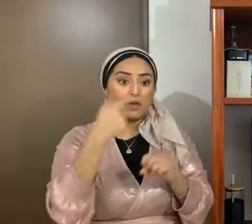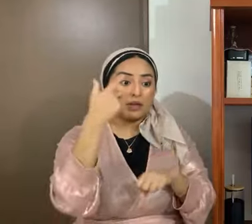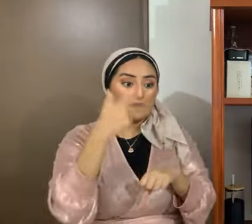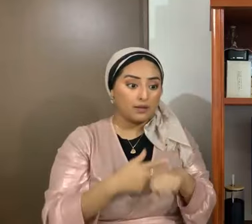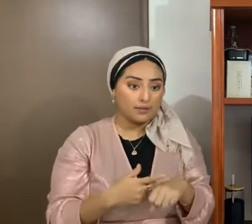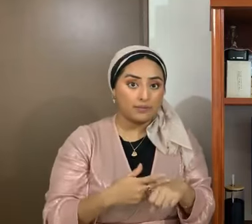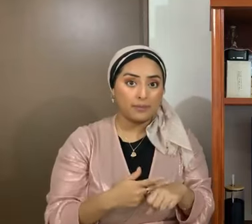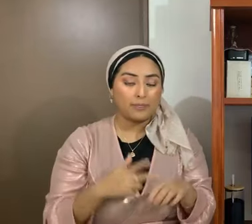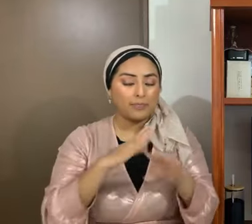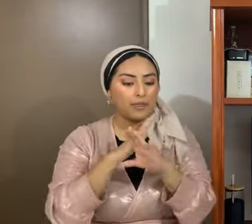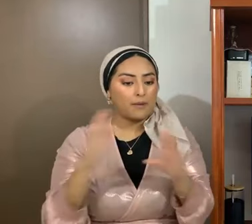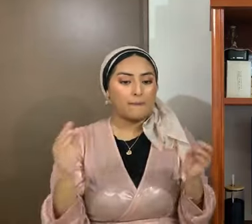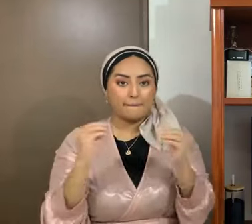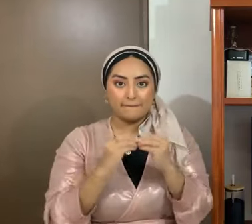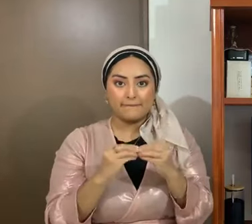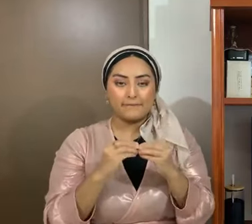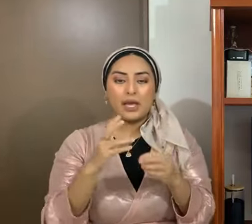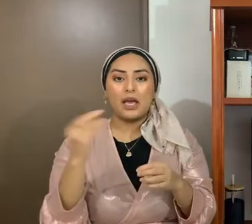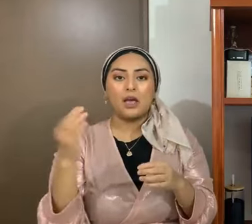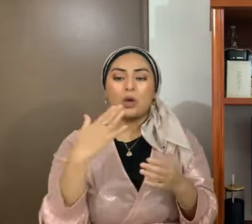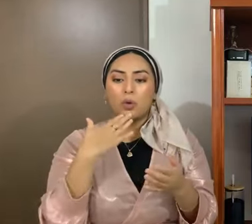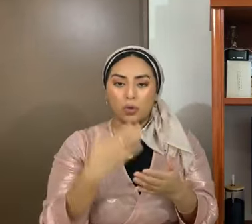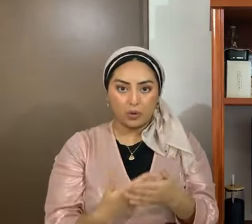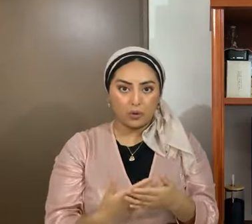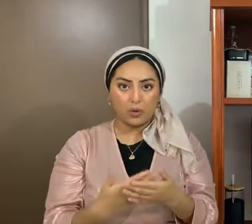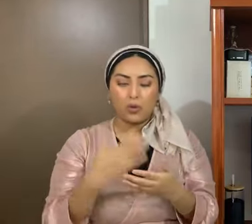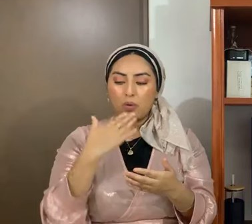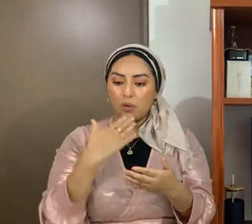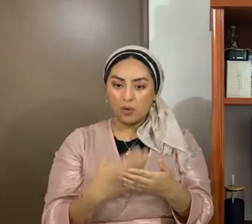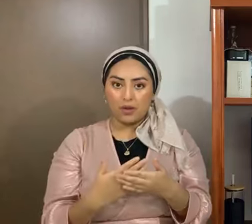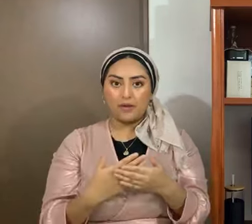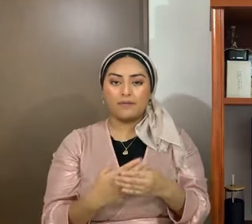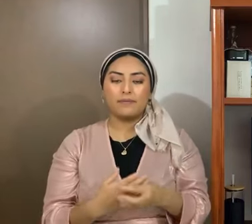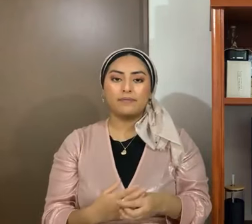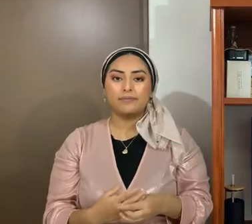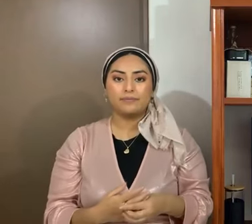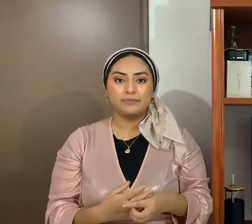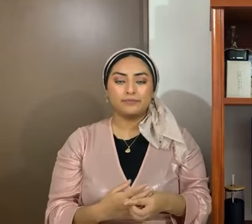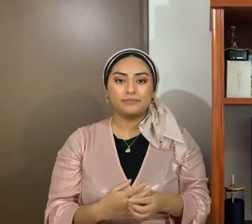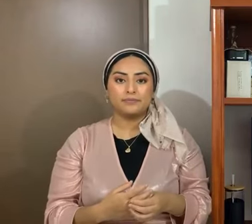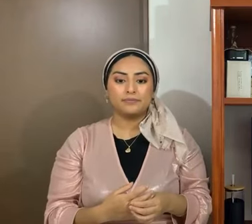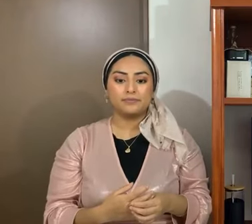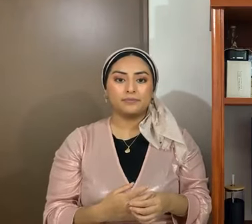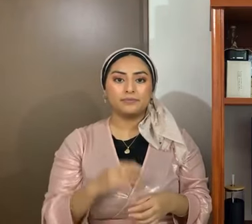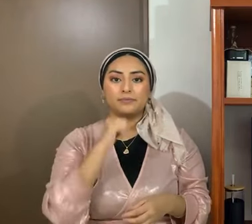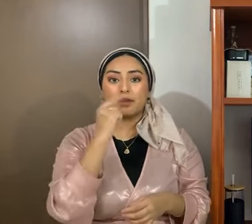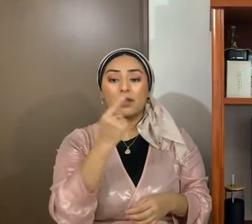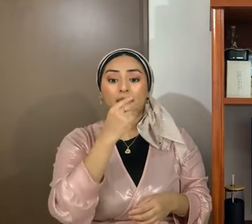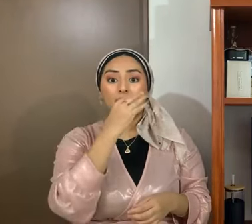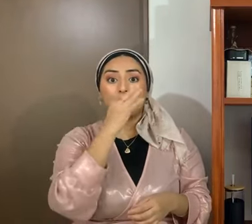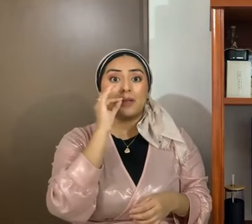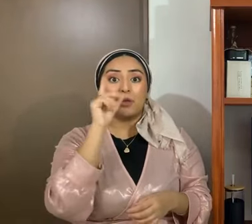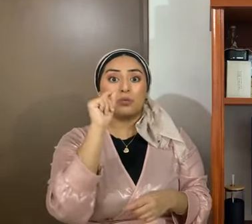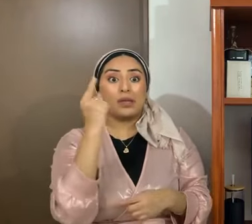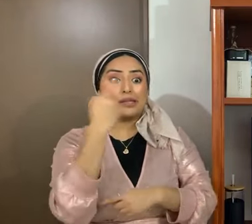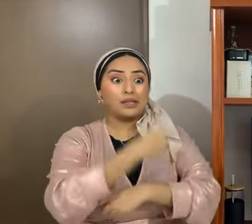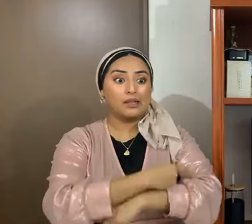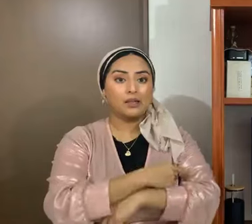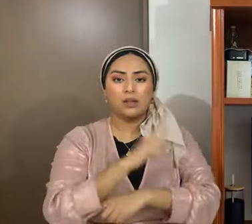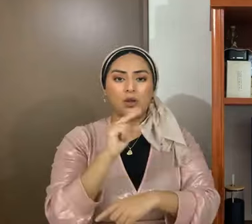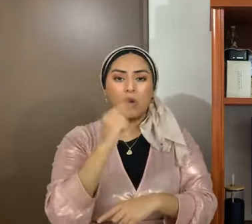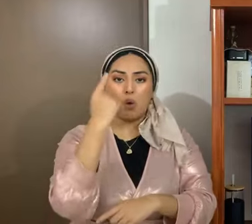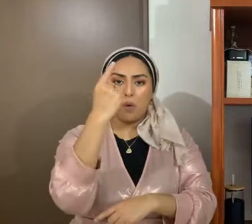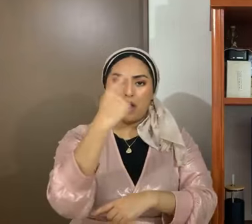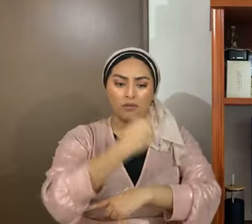por semana, no más, y bien. Pero bien hecho el ayuno. No vayan a empezar a ayunar 20 días. No. Un ayuno